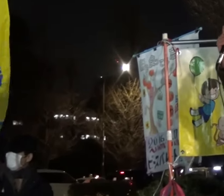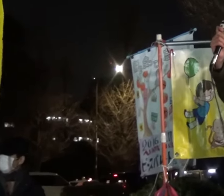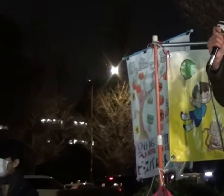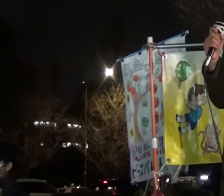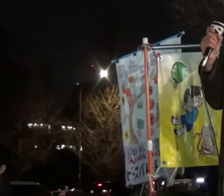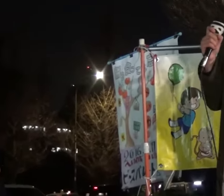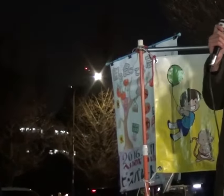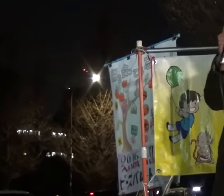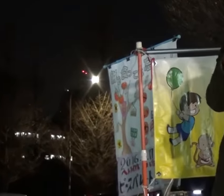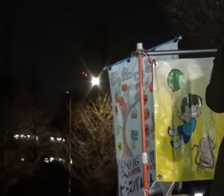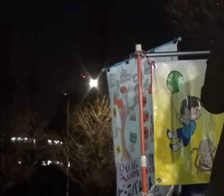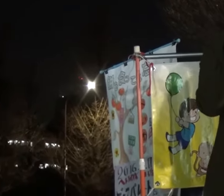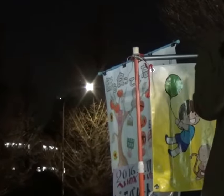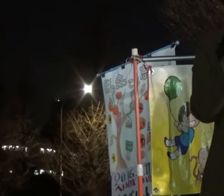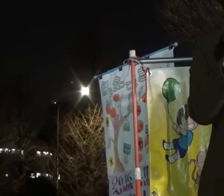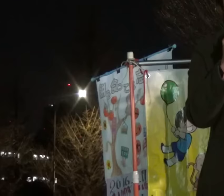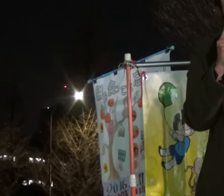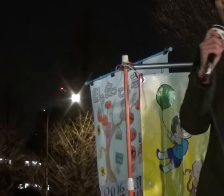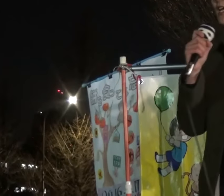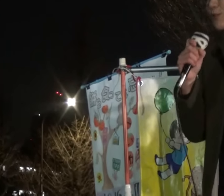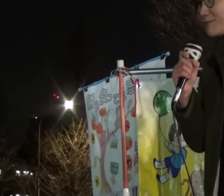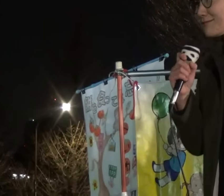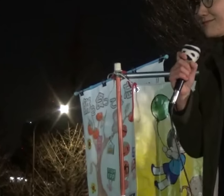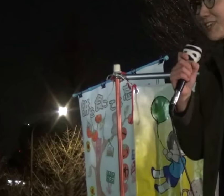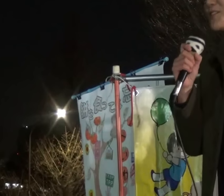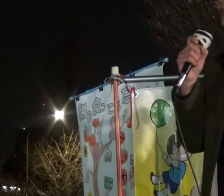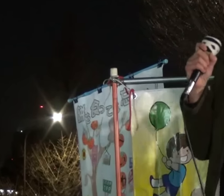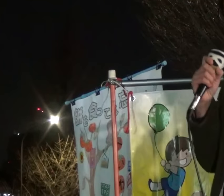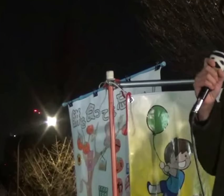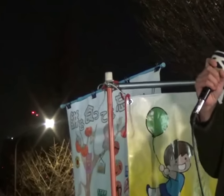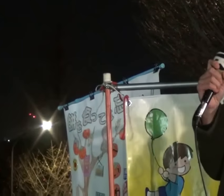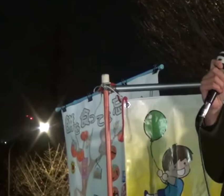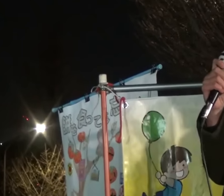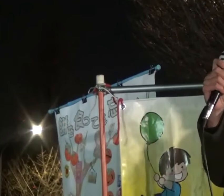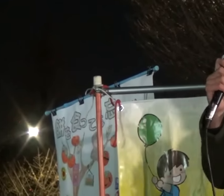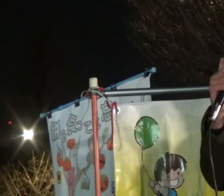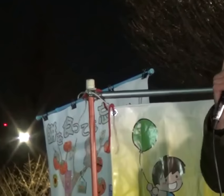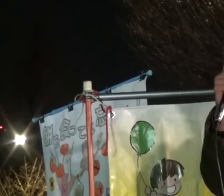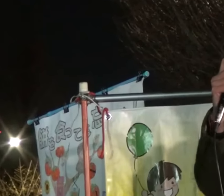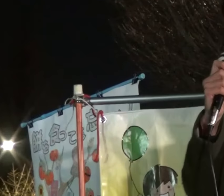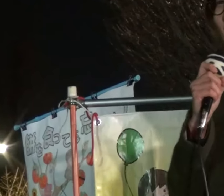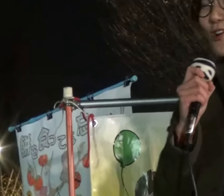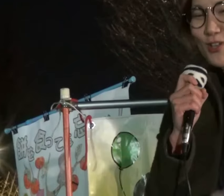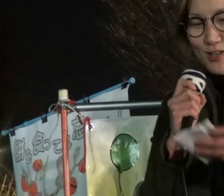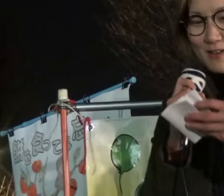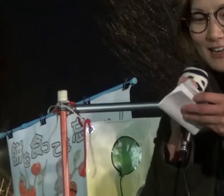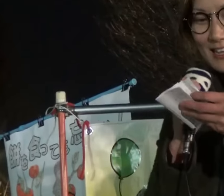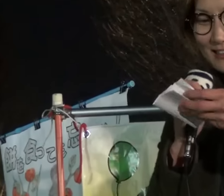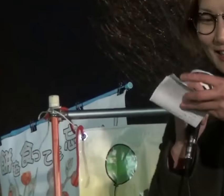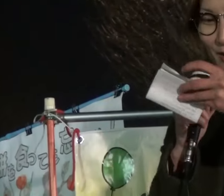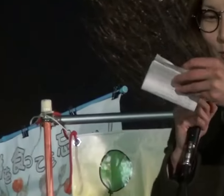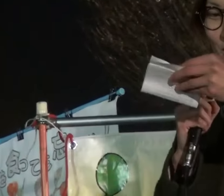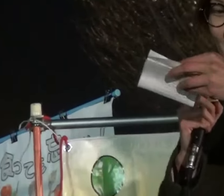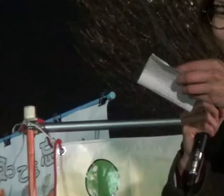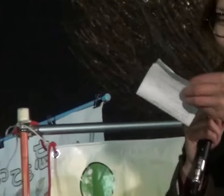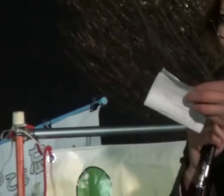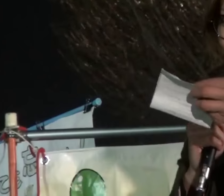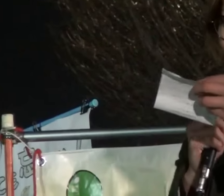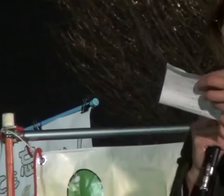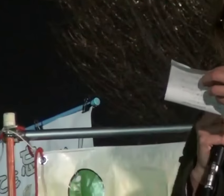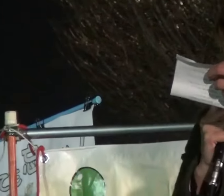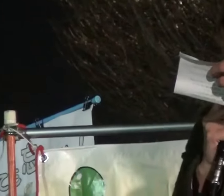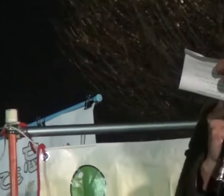気、安倍すぎるっていう言葉です。これ一体どういう意味かなって思っていた